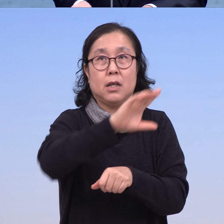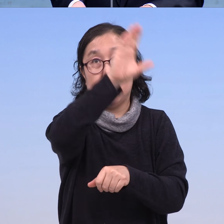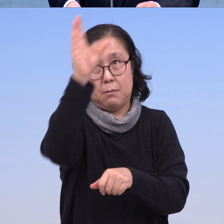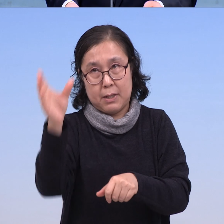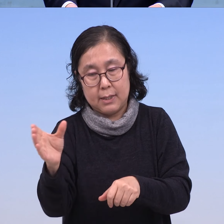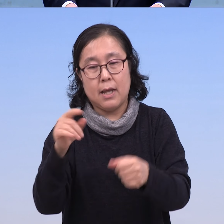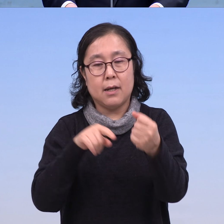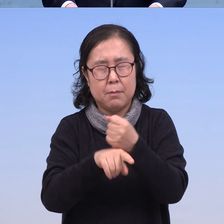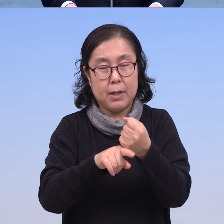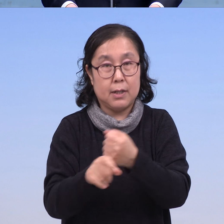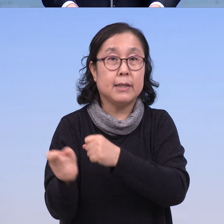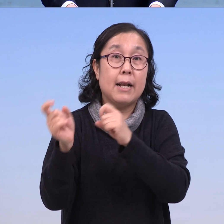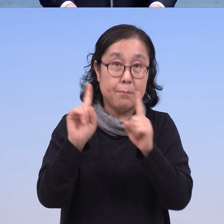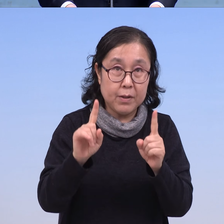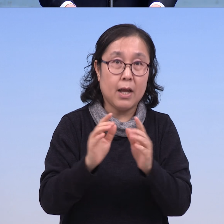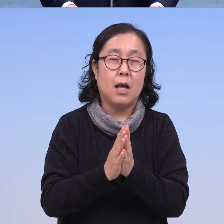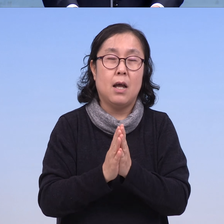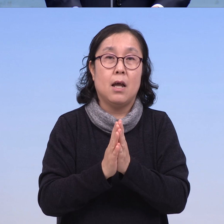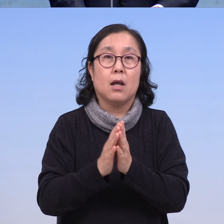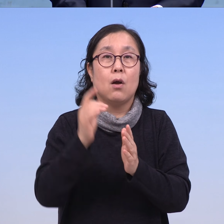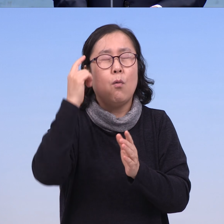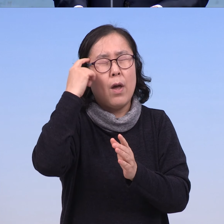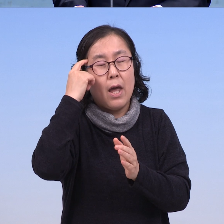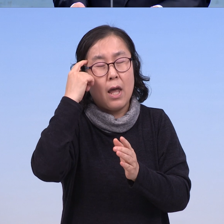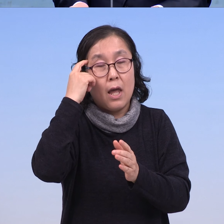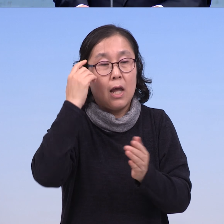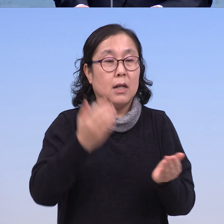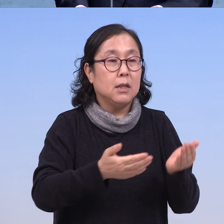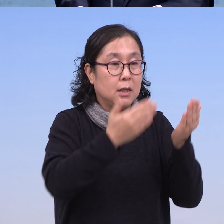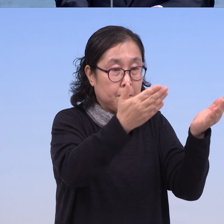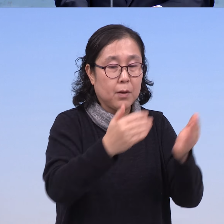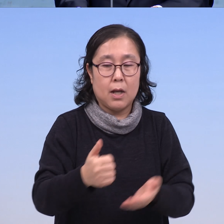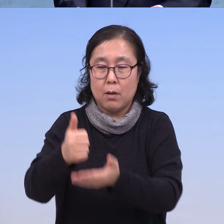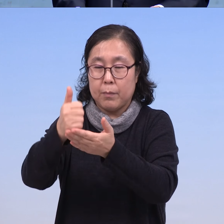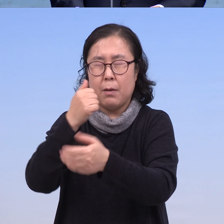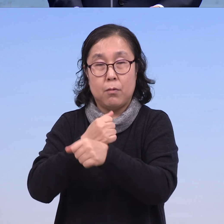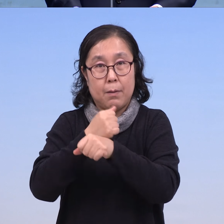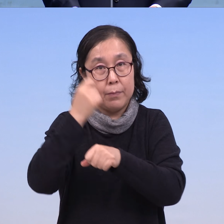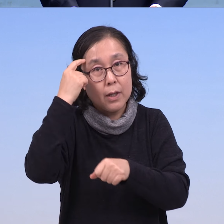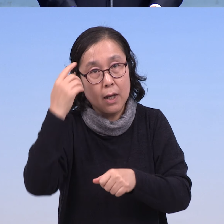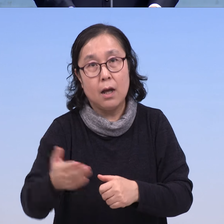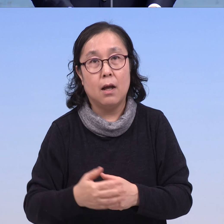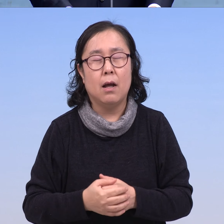왜 이렇게 해야 된다고요? 성탄절에 우리가 왜 드림과 섬김을 해야 된다고요?